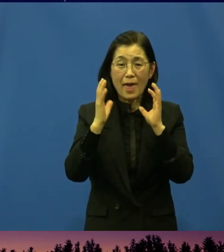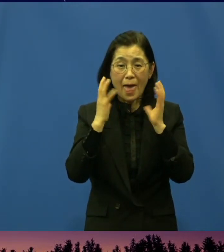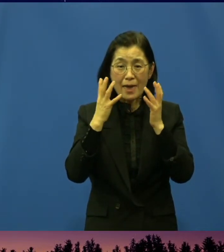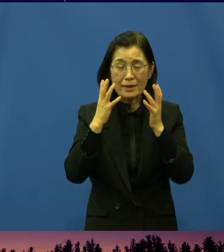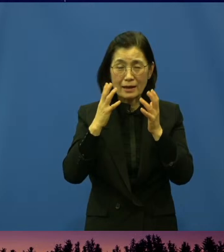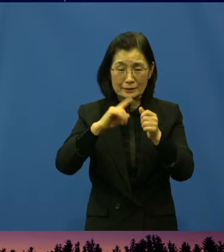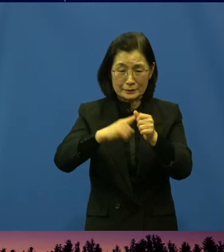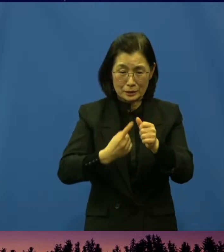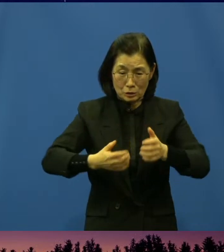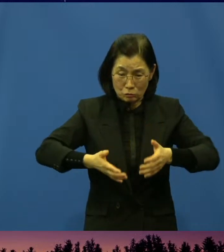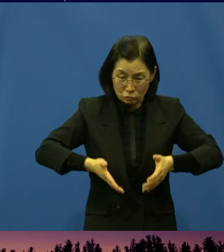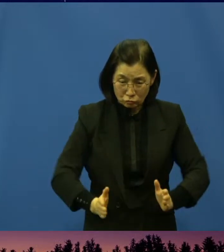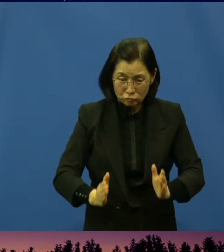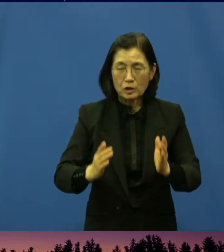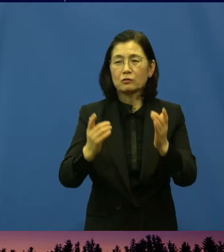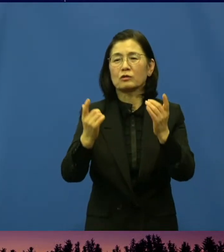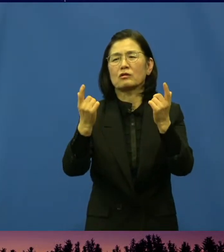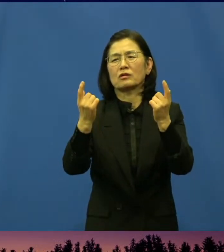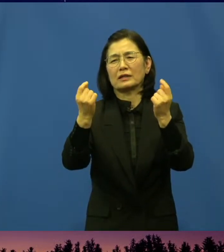그거 얘가 제일 좋네.